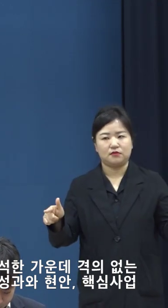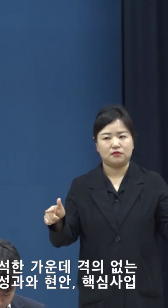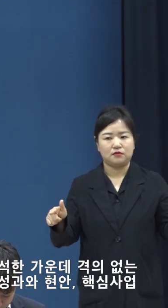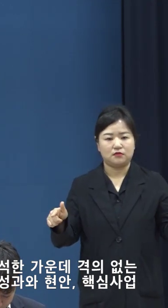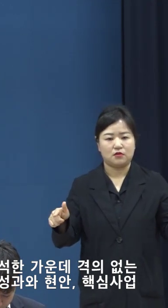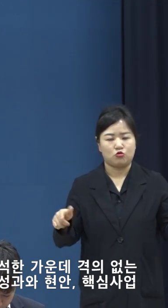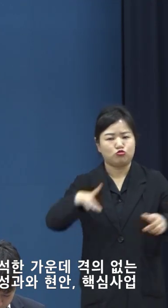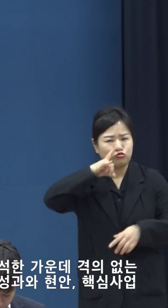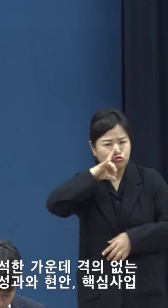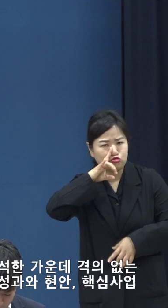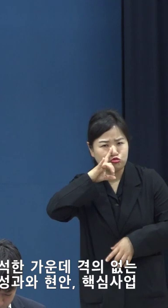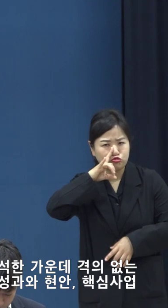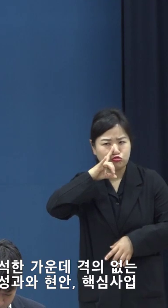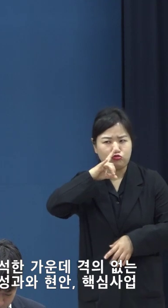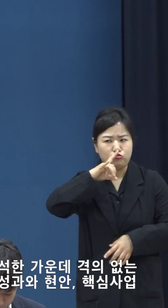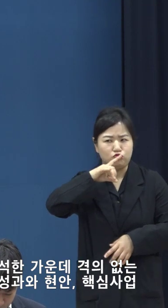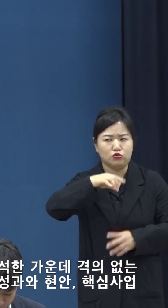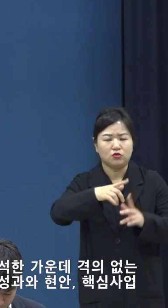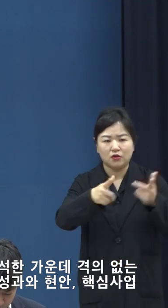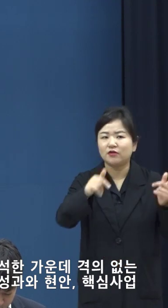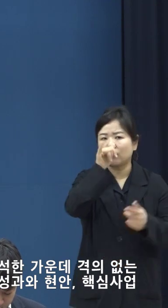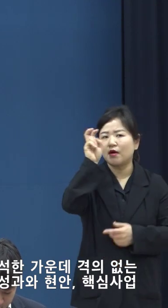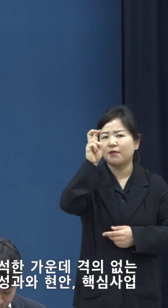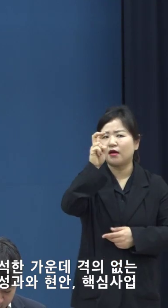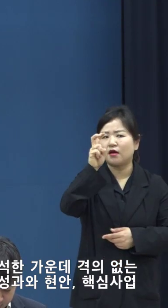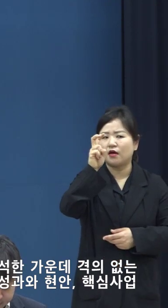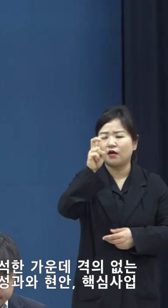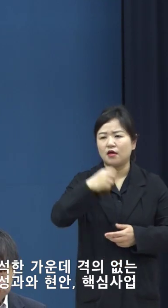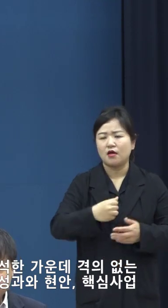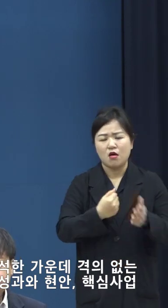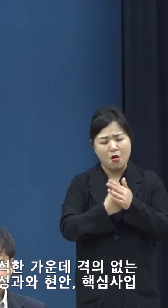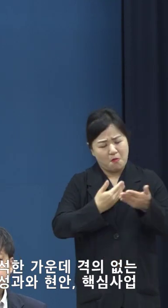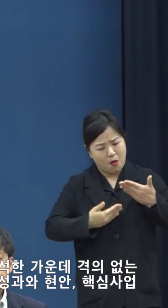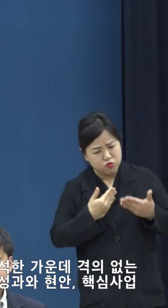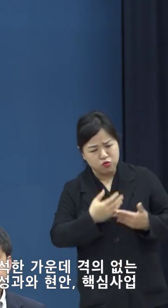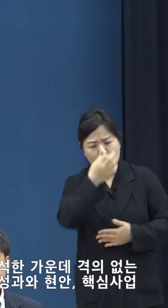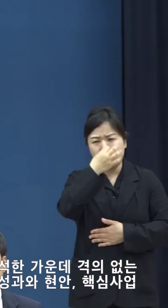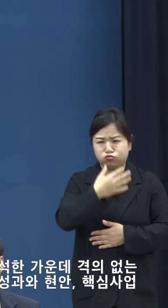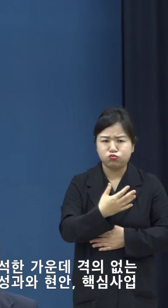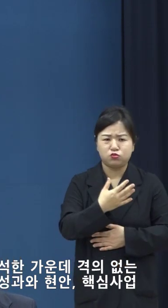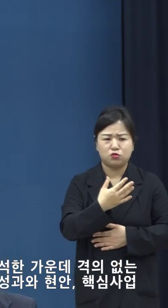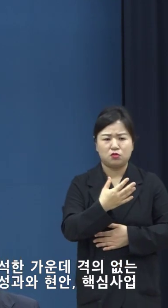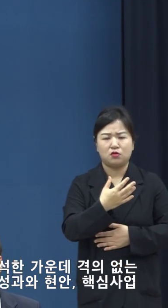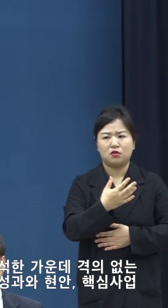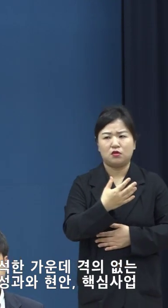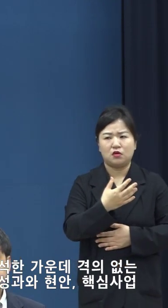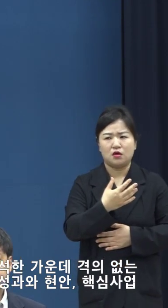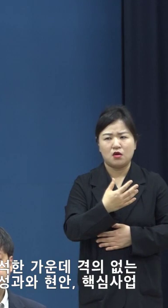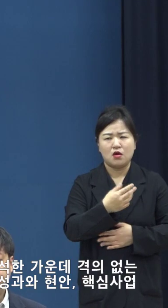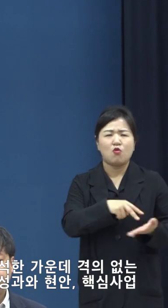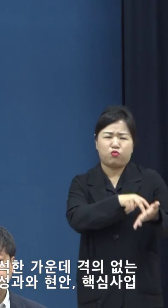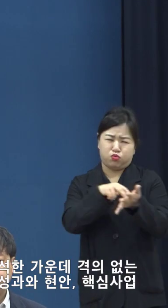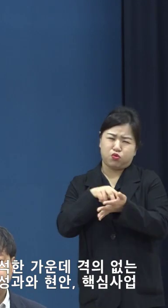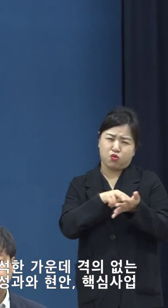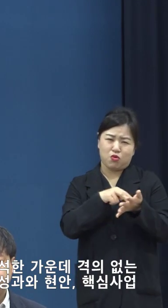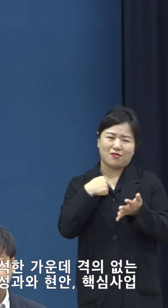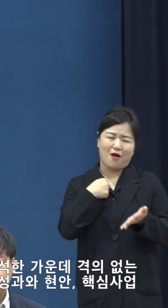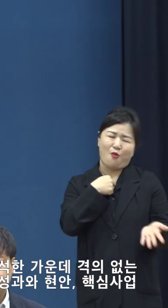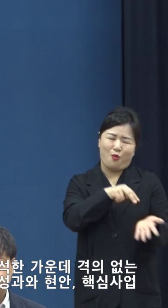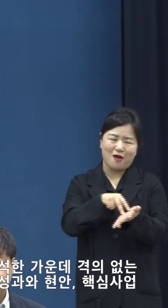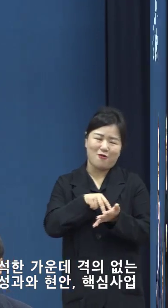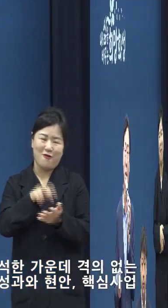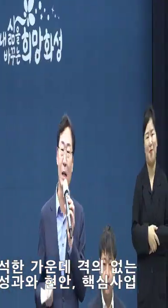뭐 궁금한 문제도 그렇고 이렇게 하다 보니까 상당히 바쁘고 힘들고 또 상당히 외로운 게 이 시장의